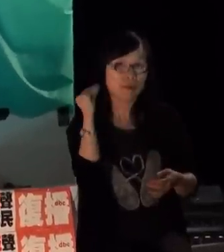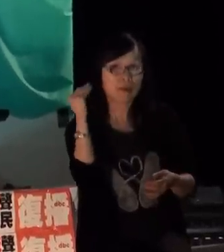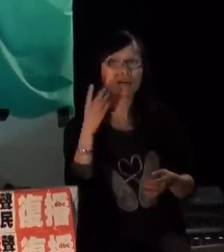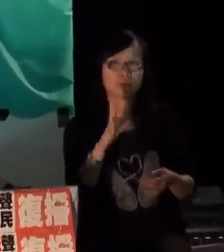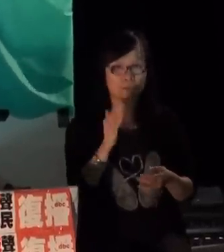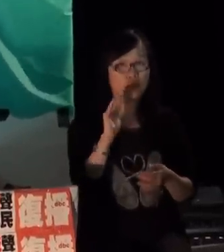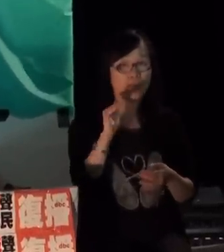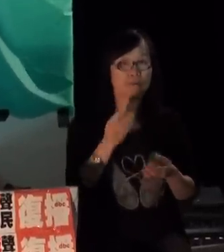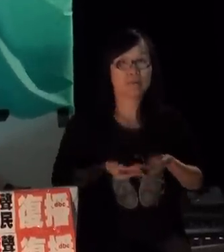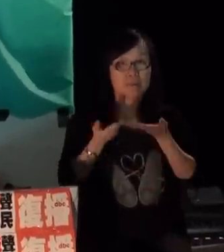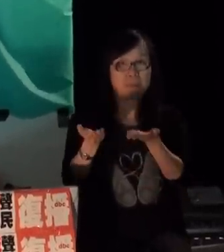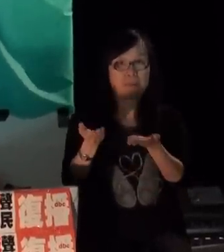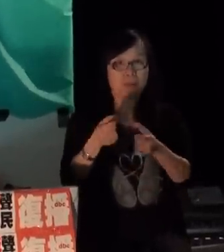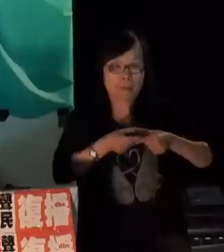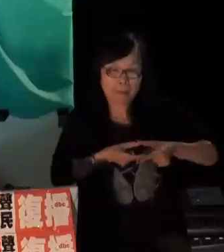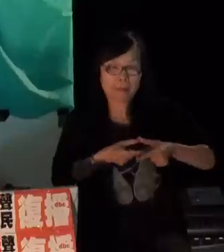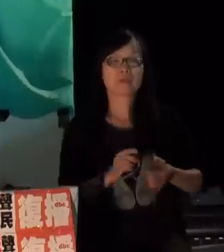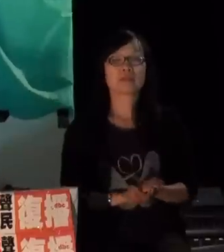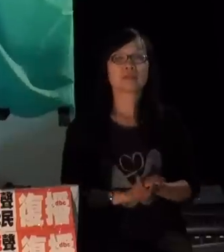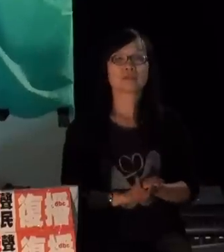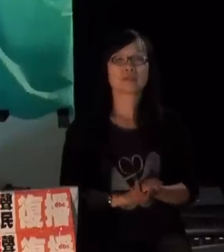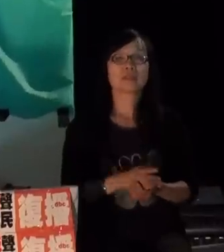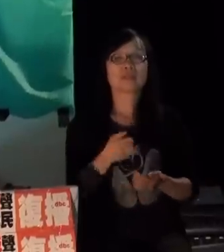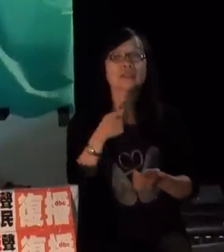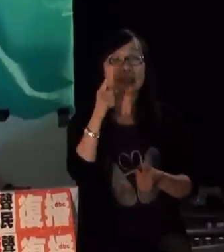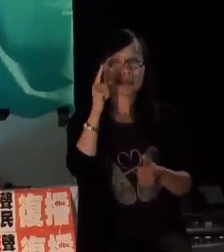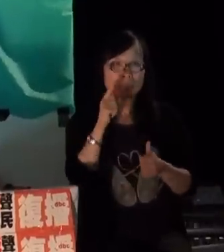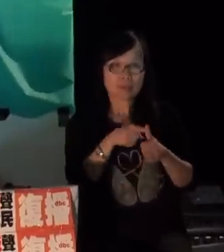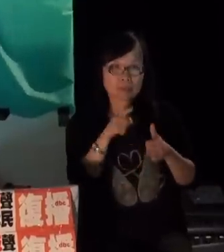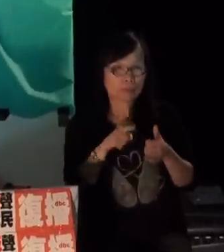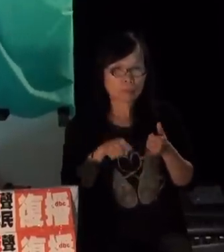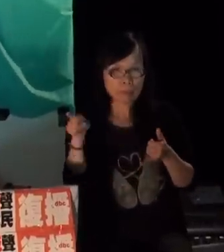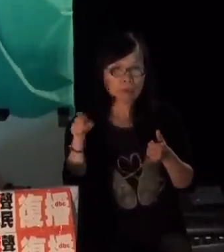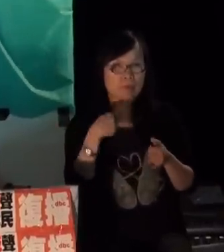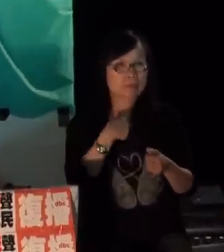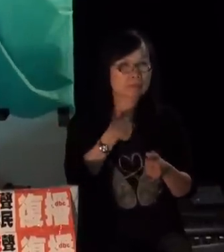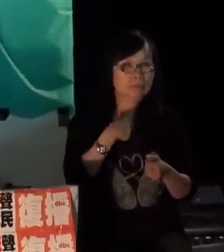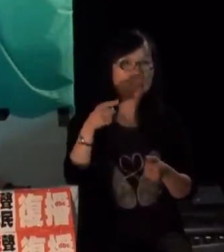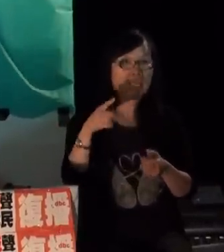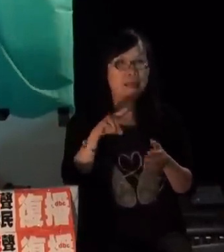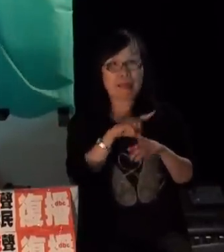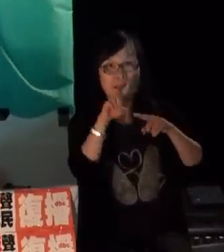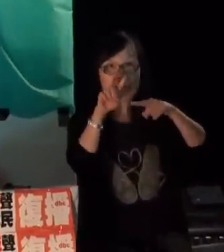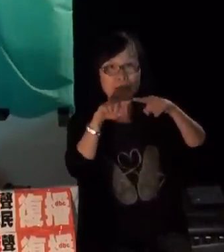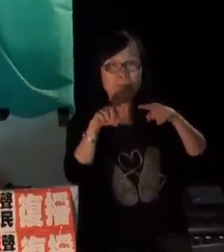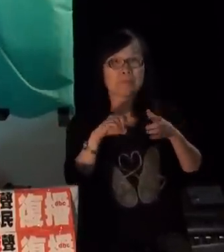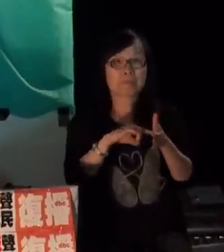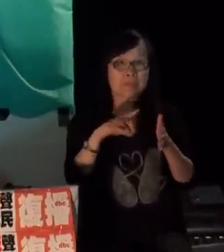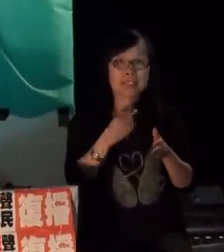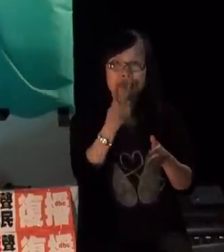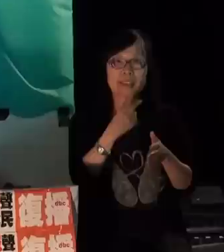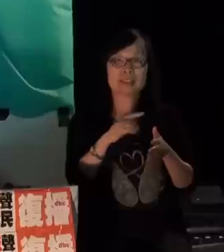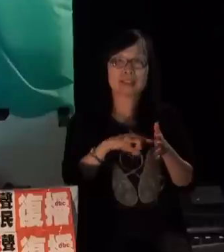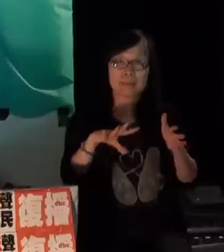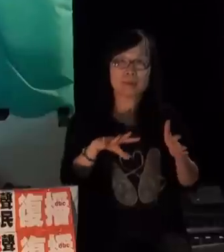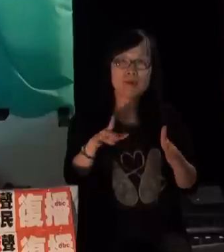你喎。喂，由此開始，第一佢哋強調。大氣電波是非常珍貴的資